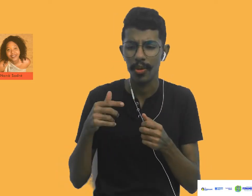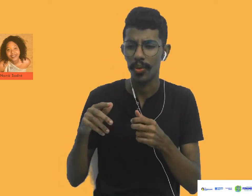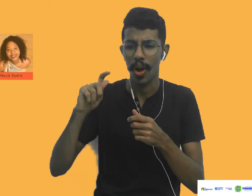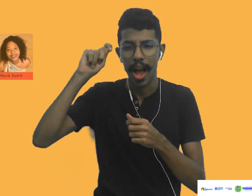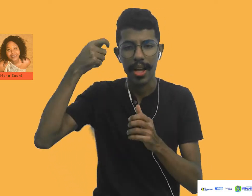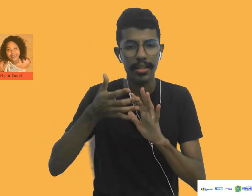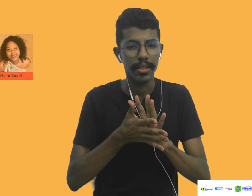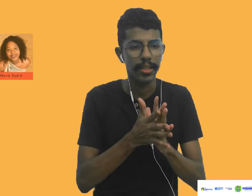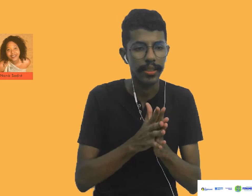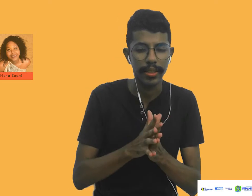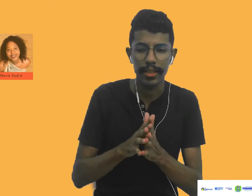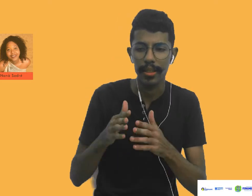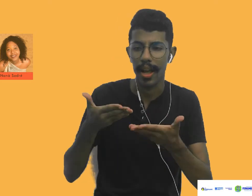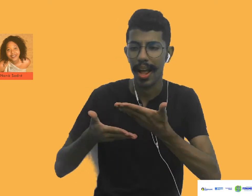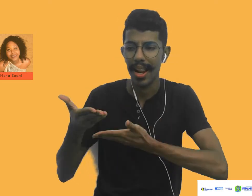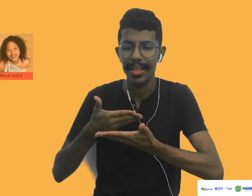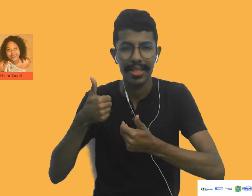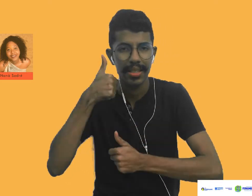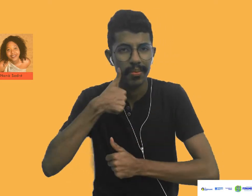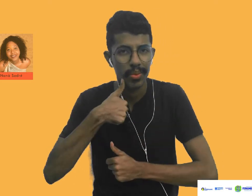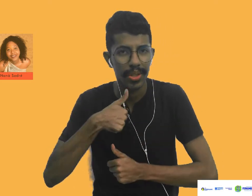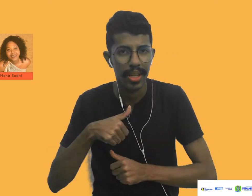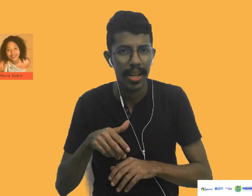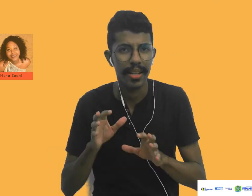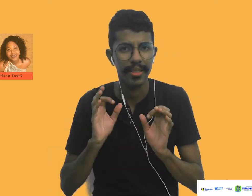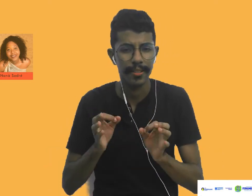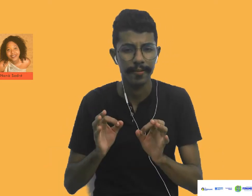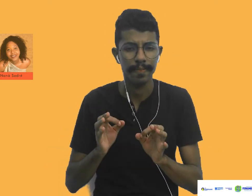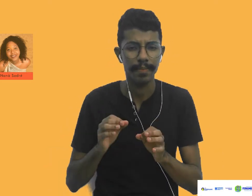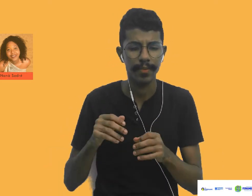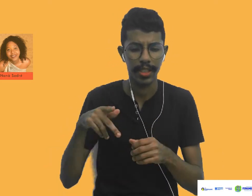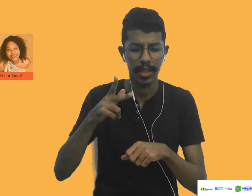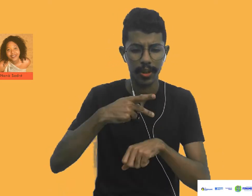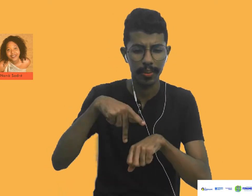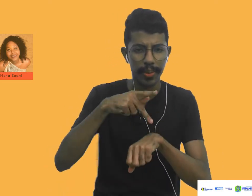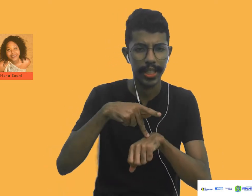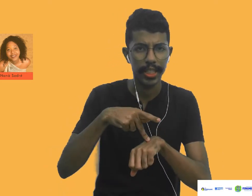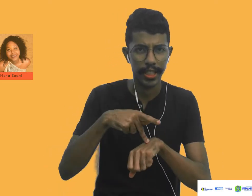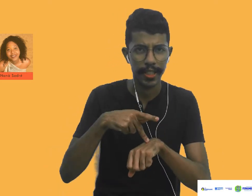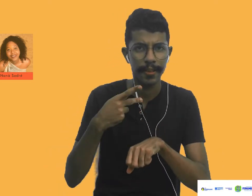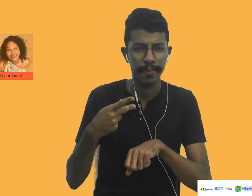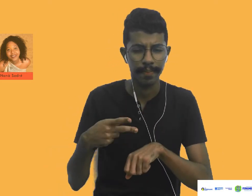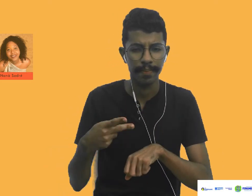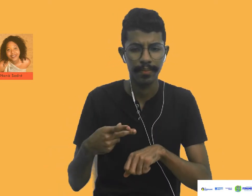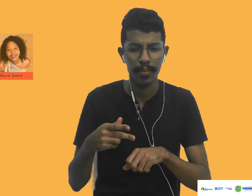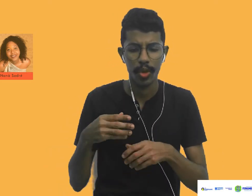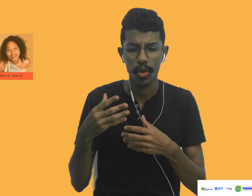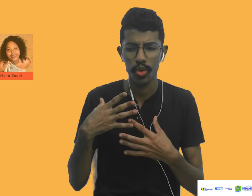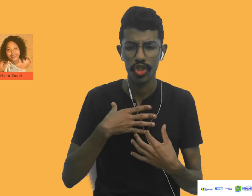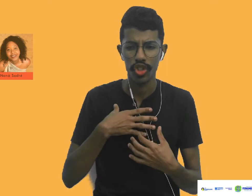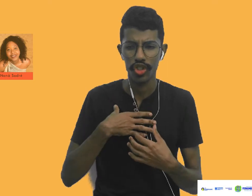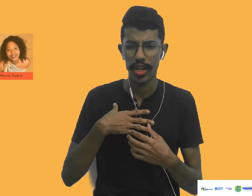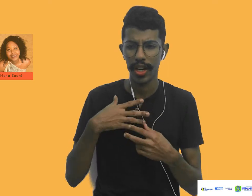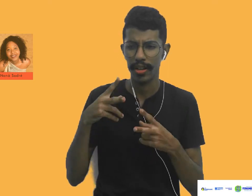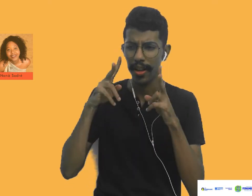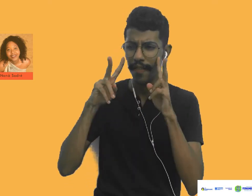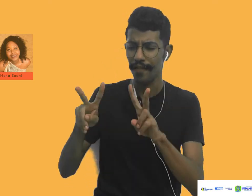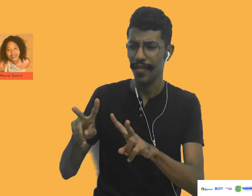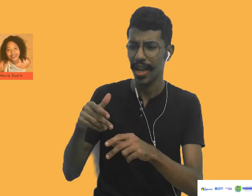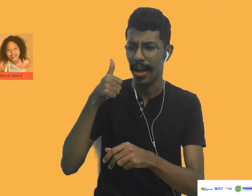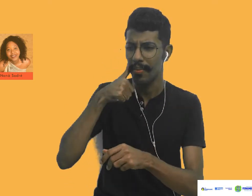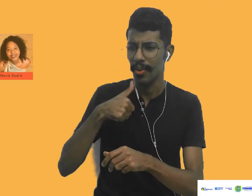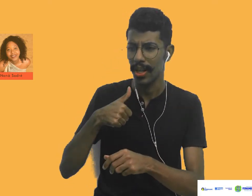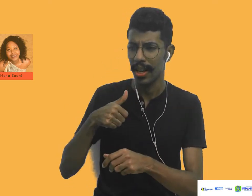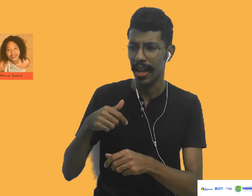relação à exclusão social, ao racismo, à relação das mulheres, né? As mulheres nesse país, a forma como elas